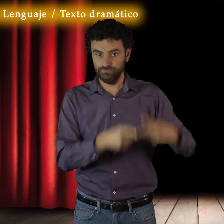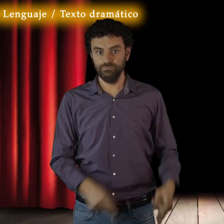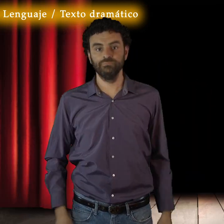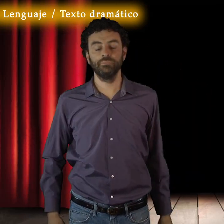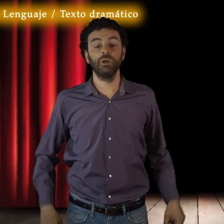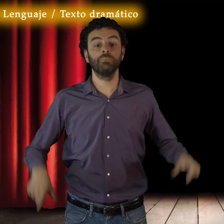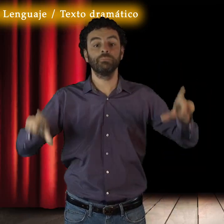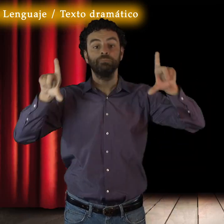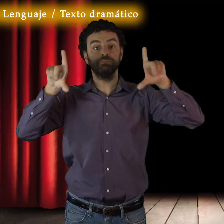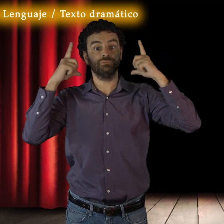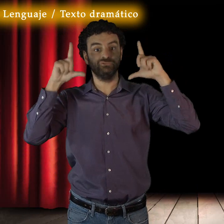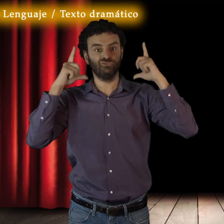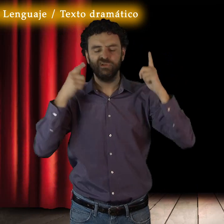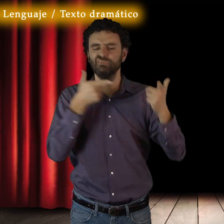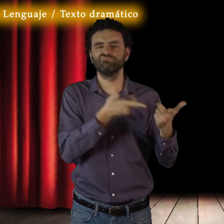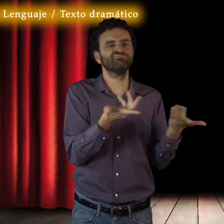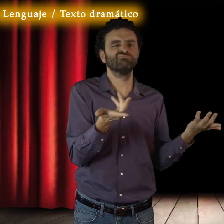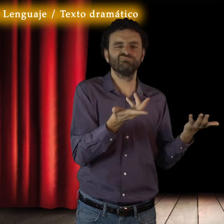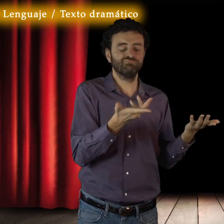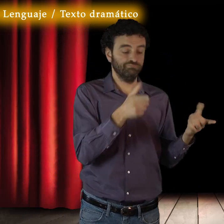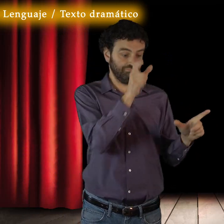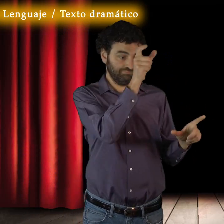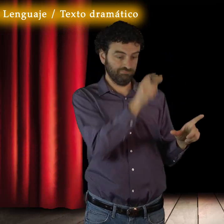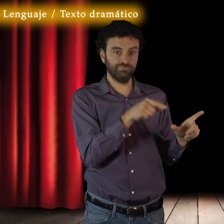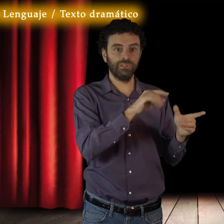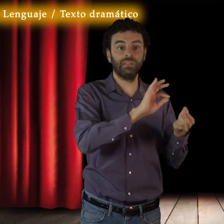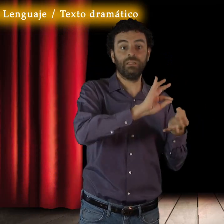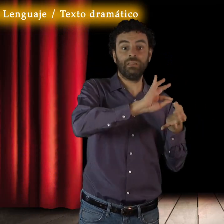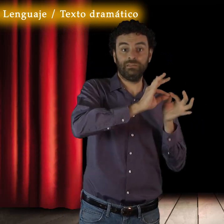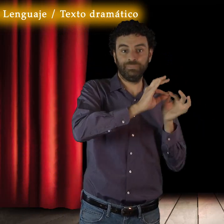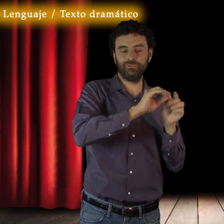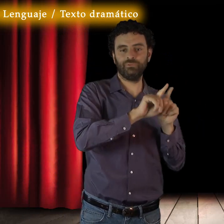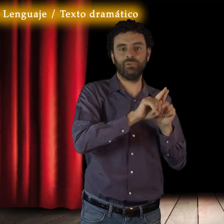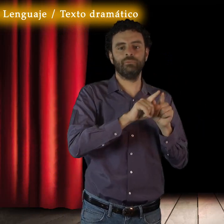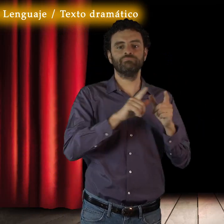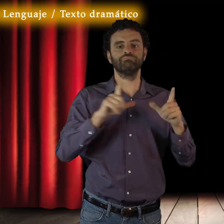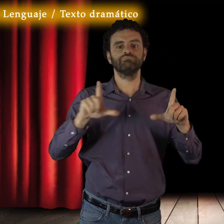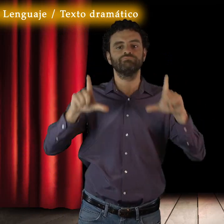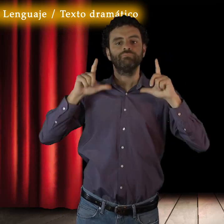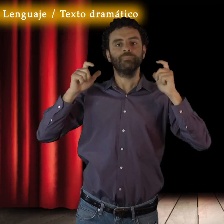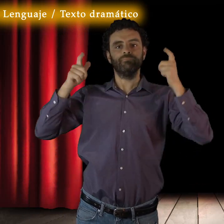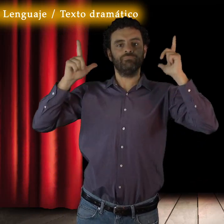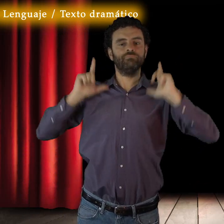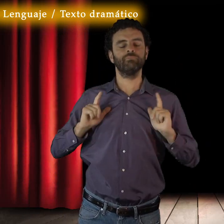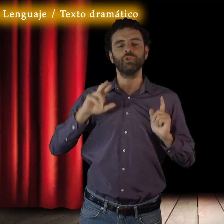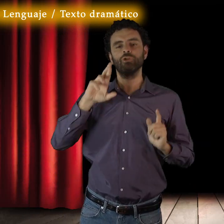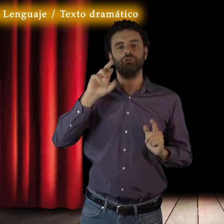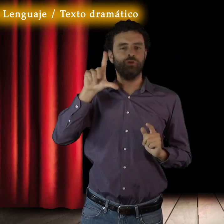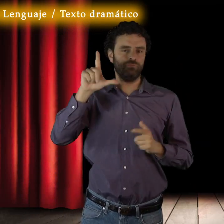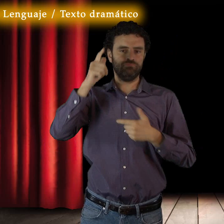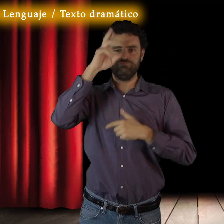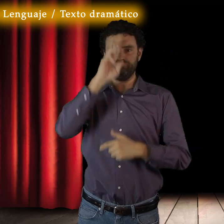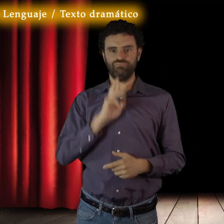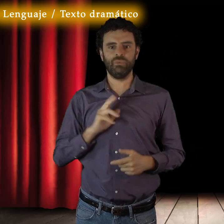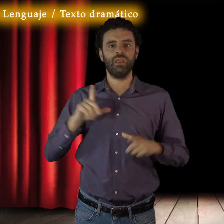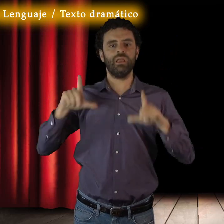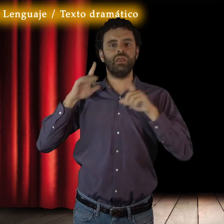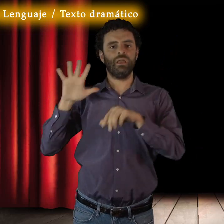pasa los personajes serán luego interpretados por actores con vestuario maquillaje escenografía